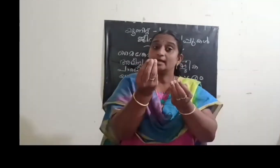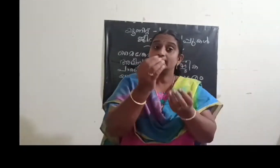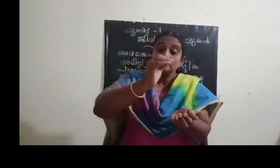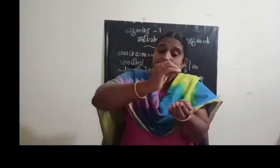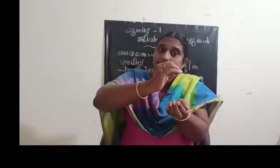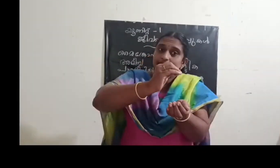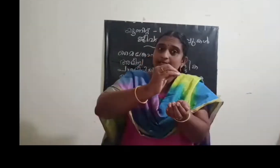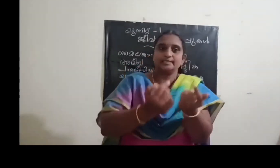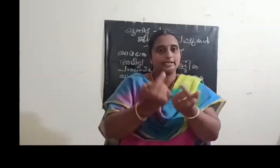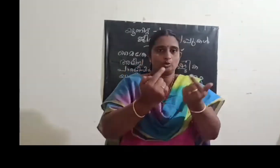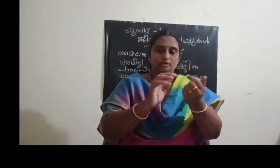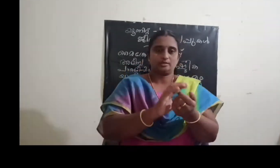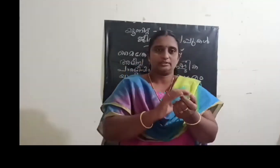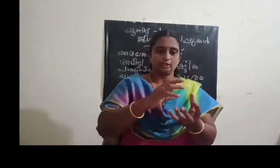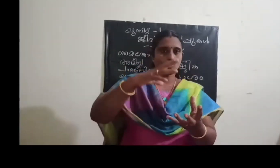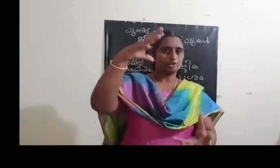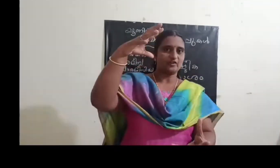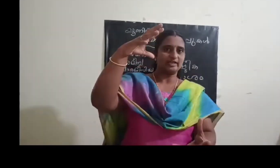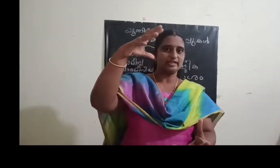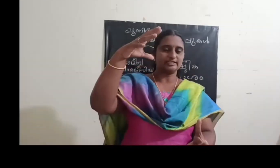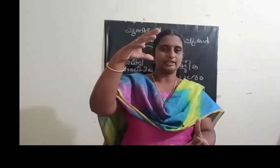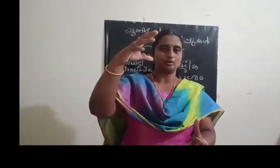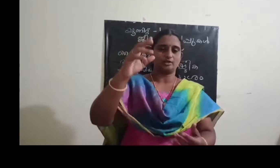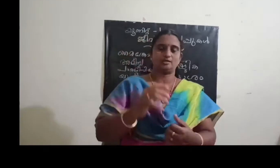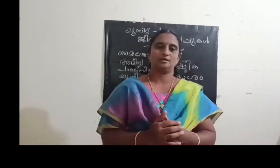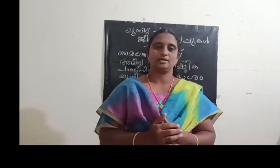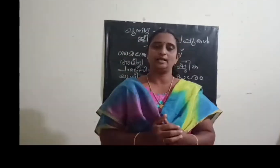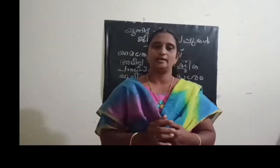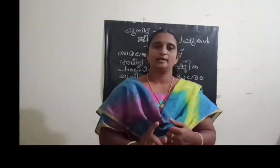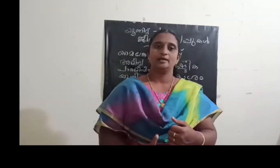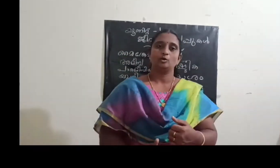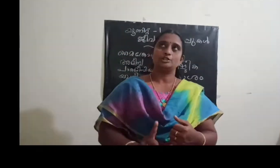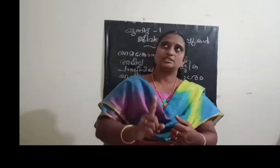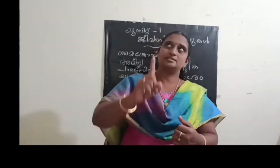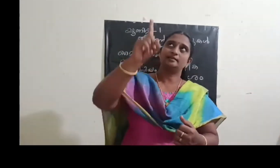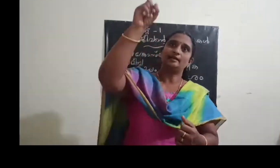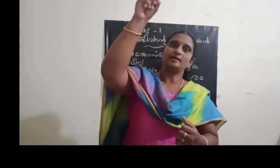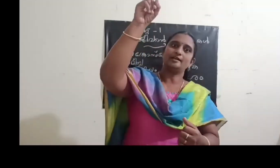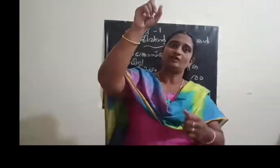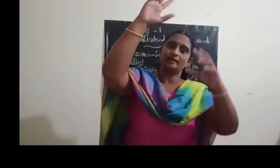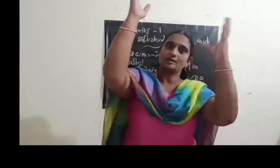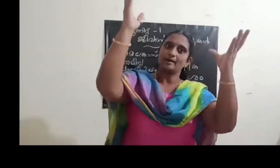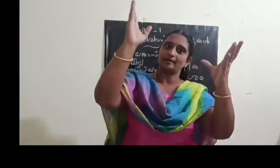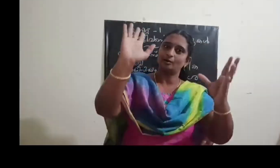ചിലതാണെങ്കിൽ ചെറിയ ചെടികളുണ്ട്, ചിലത് കുറച്ച് വലിയ ചെടികളുണ്ട് അല്ലേ? ഒറ്റത്തടിയായിട്ട് വളരുന്ന മരങ്ങളുണ്ട്,